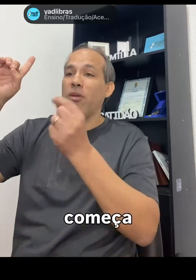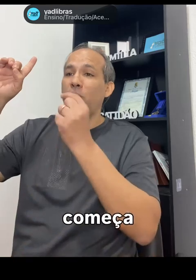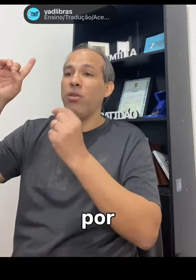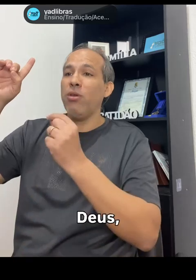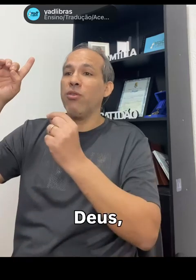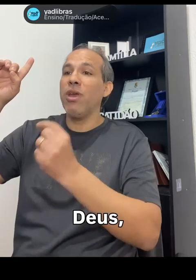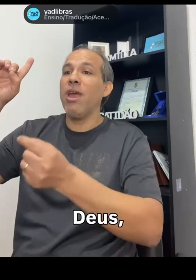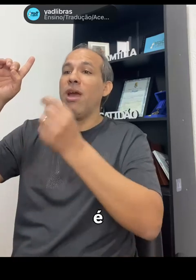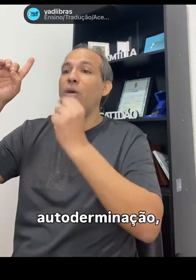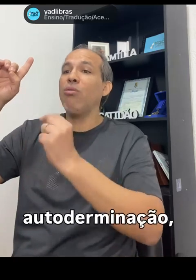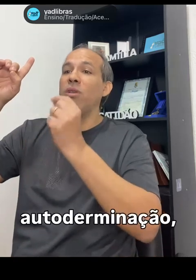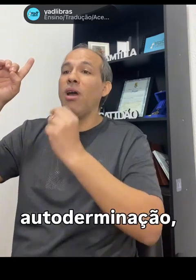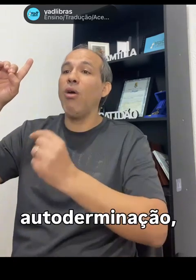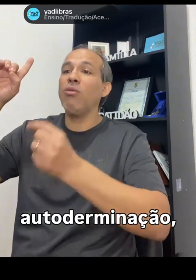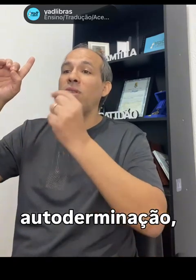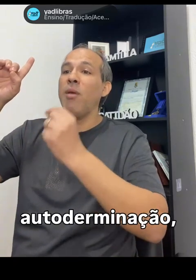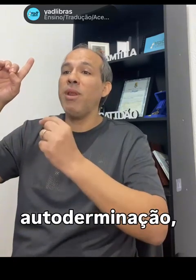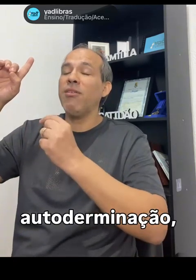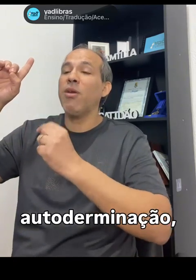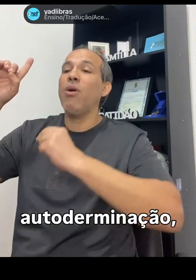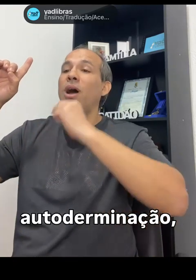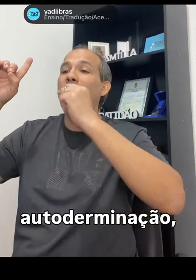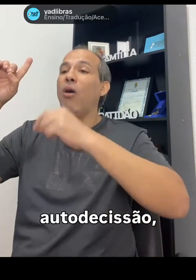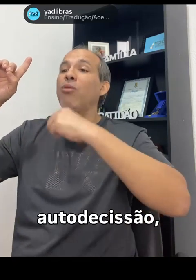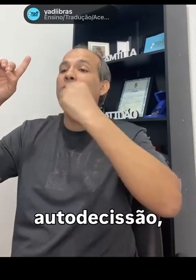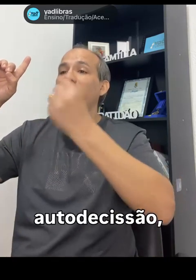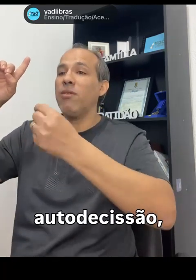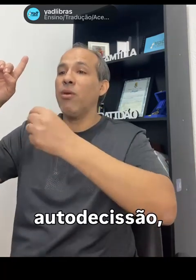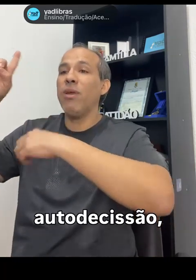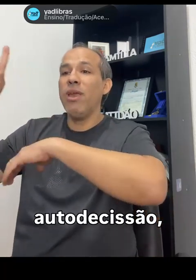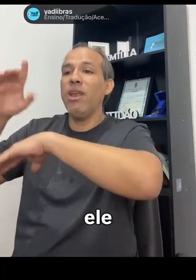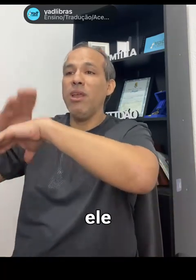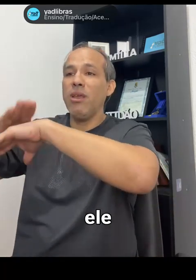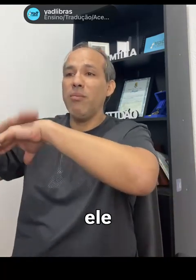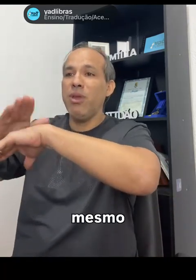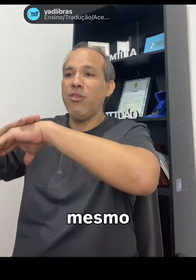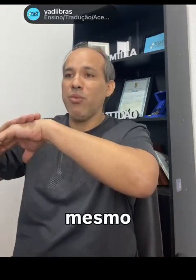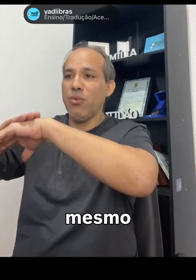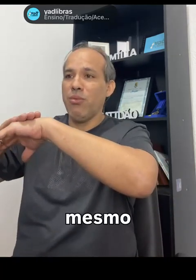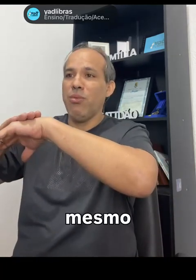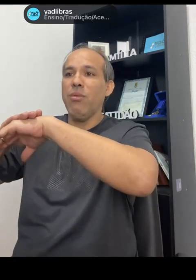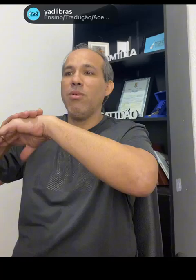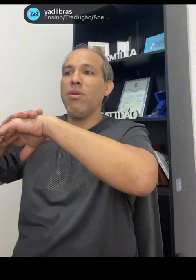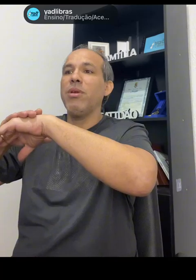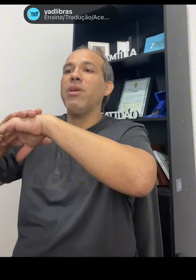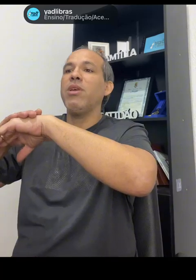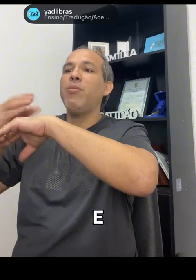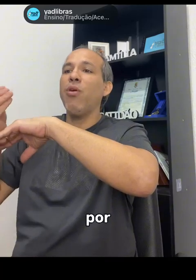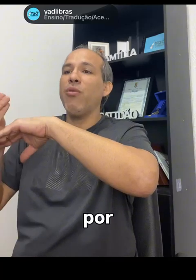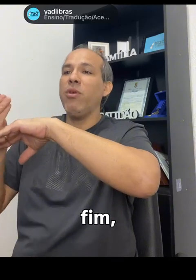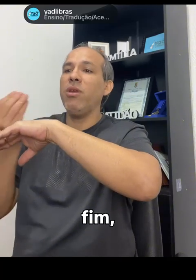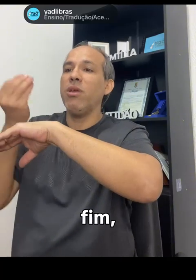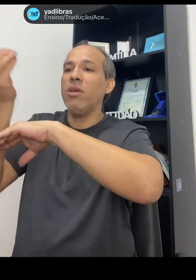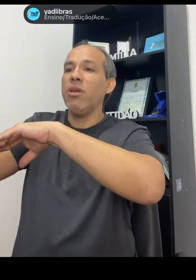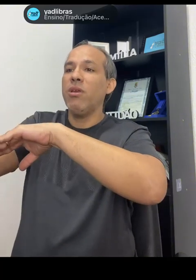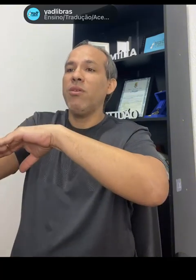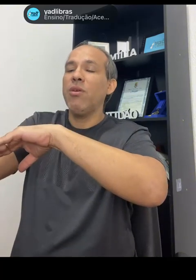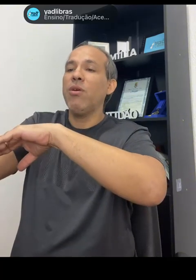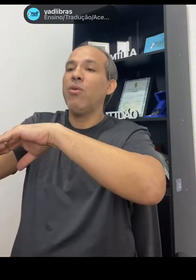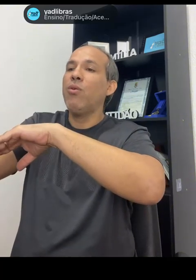por Deus, é a autodeterminação, autodecisão, ele mesmo. E por fim,